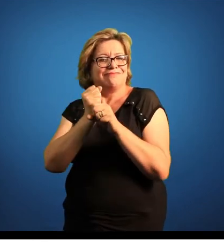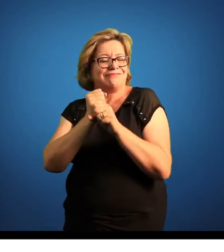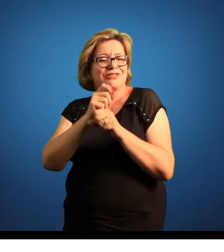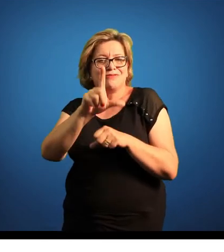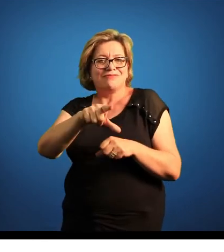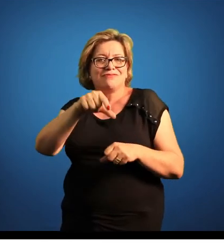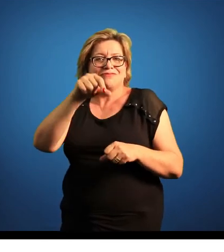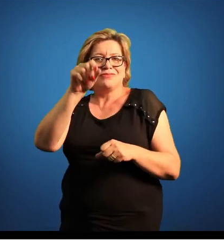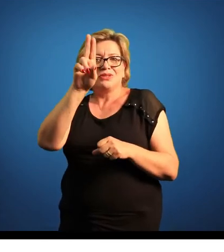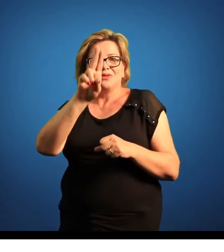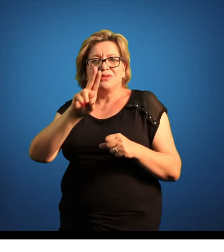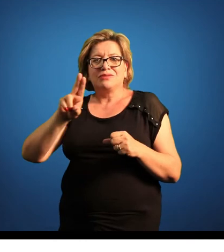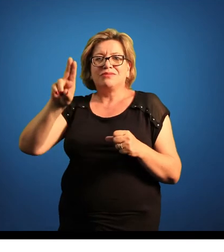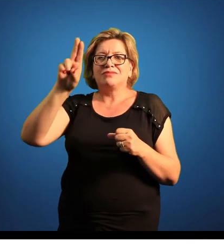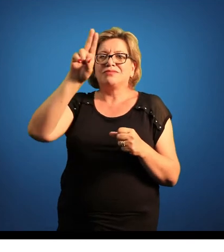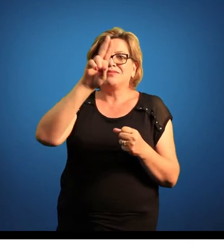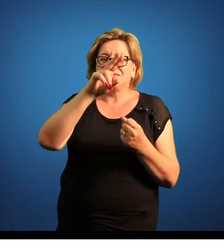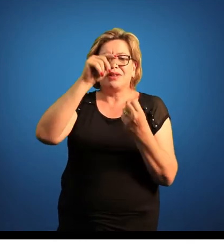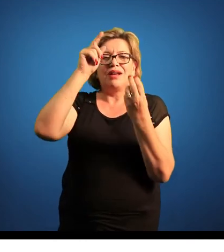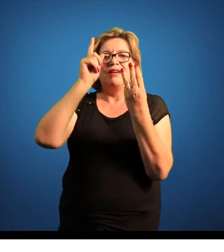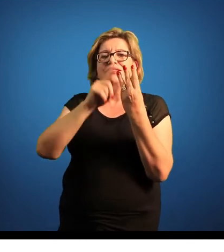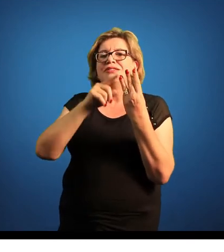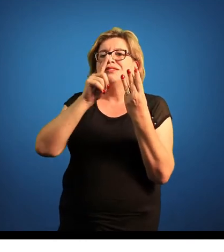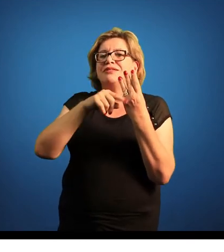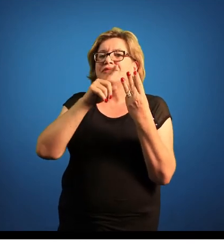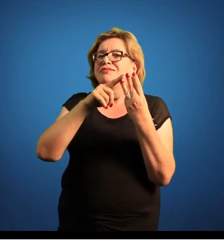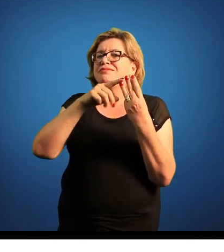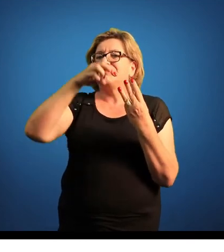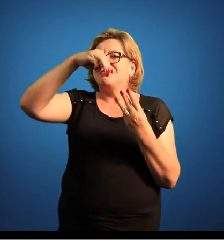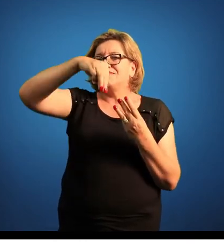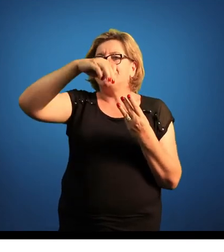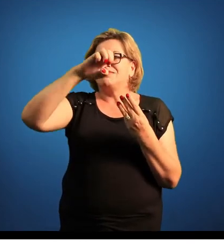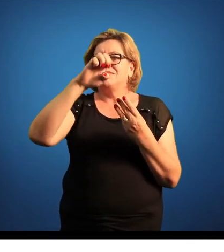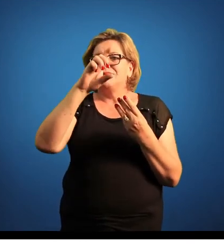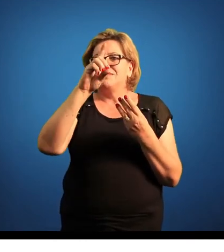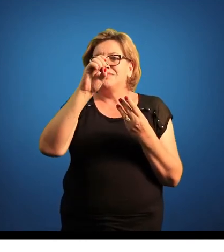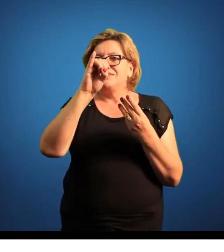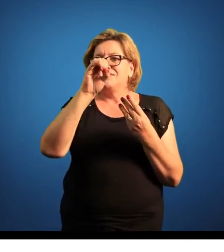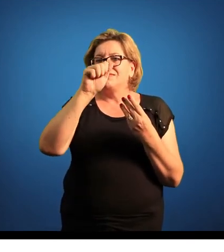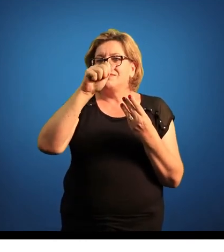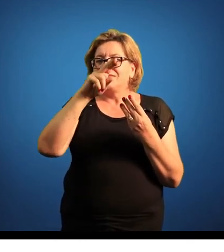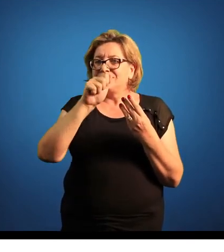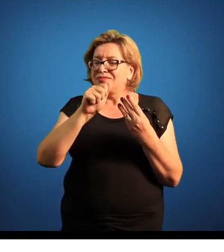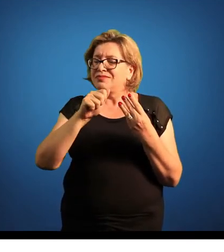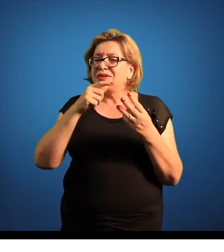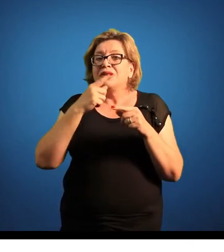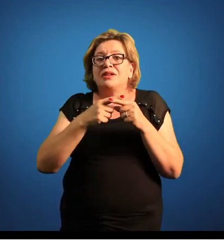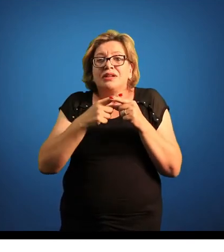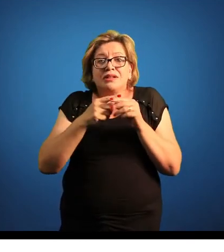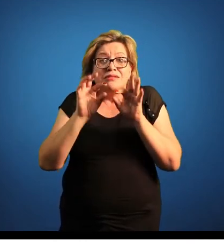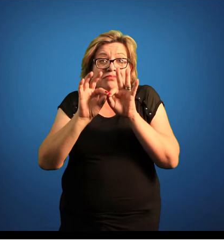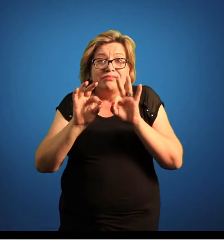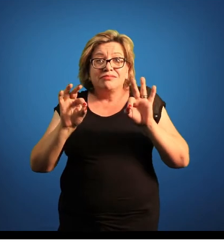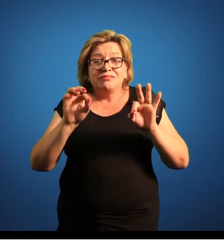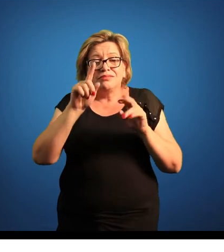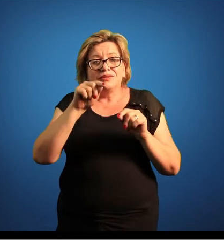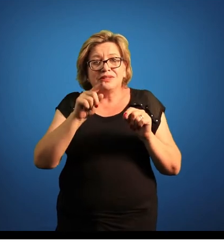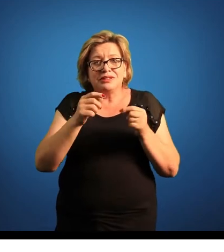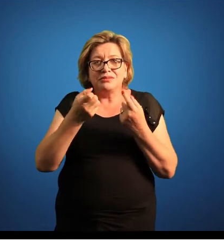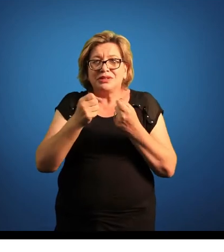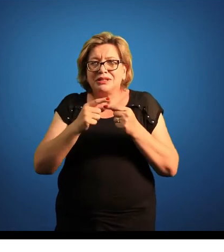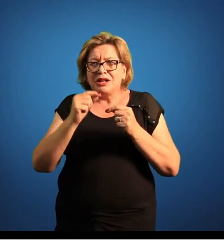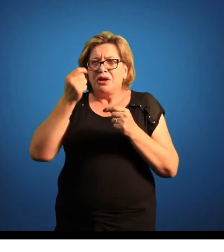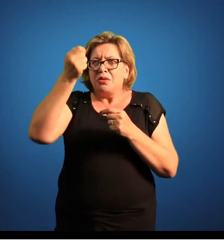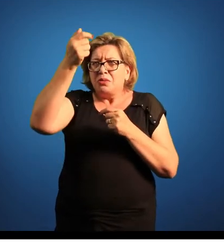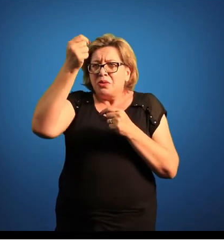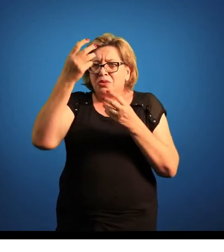usar a mediana. Mas por que a mediana? Porque a mediana é simples. Imagine que você tem um valor muito pequeno ou um valor muito